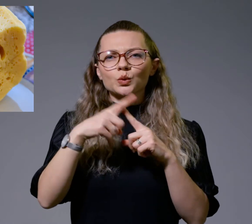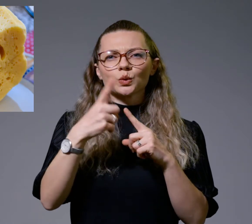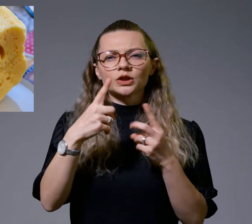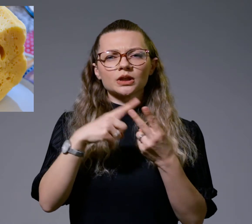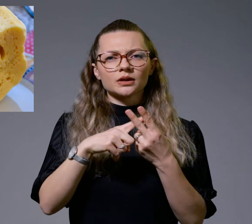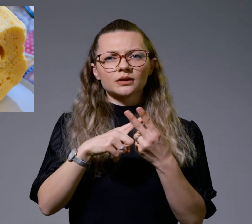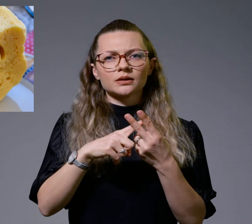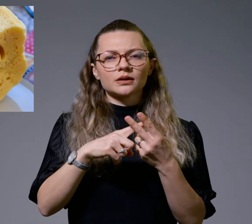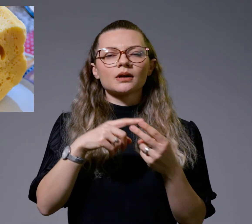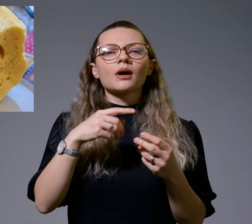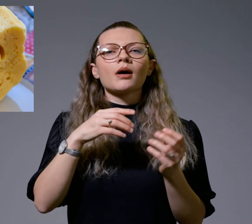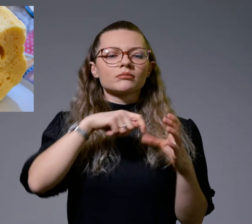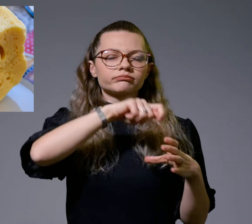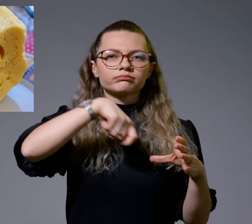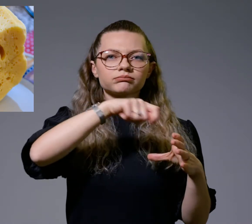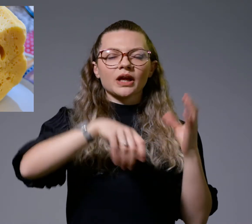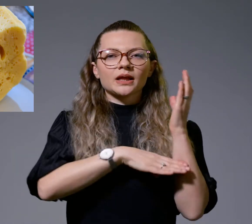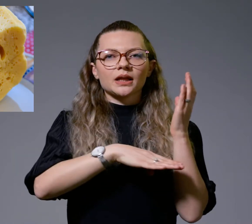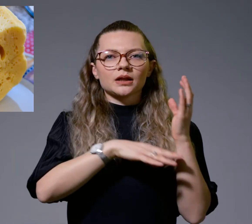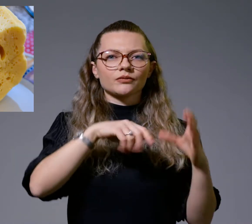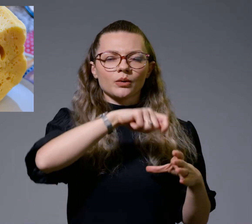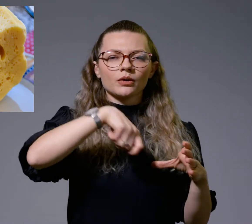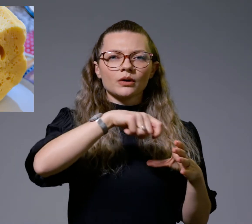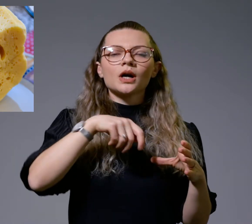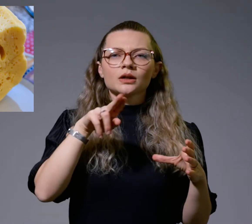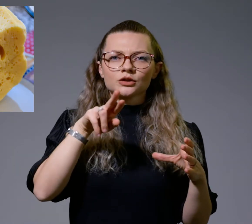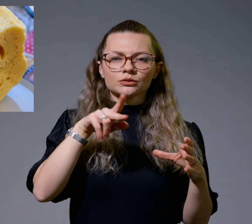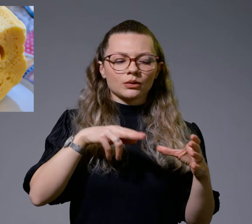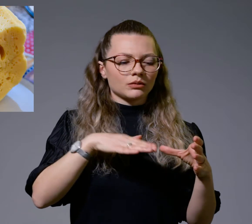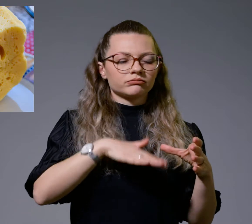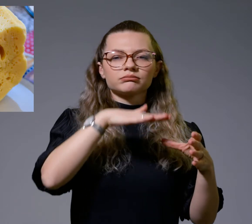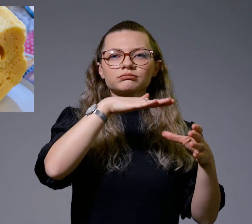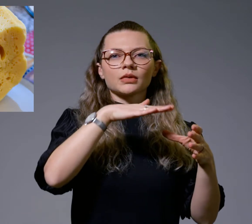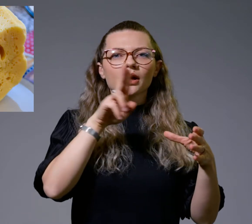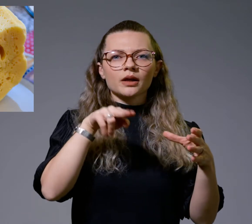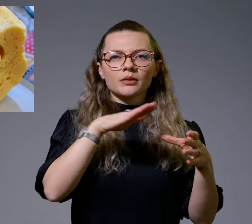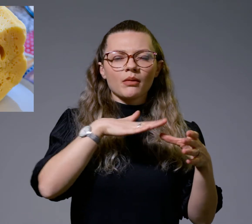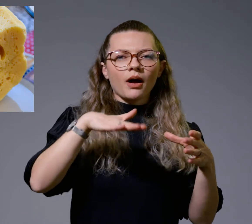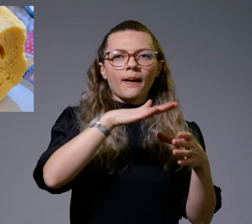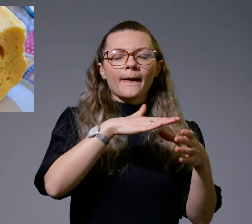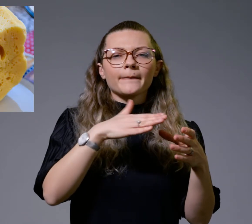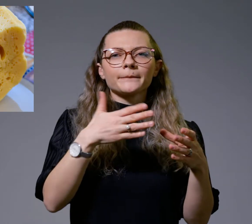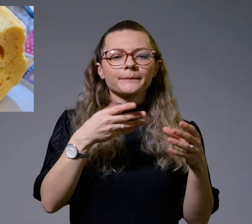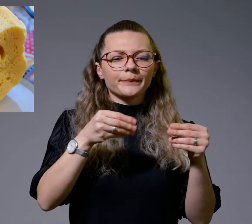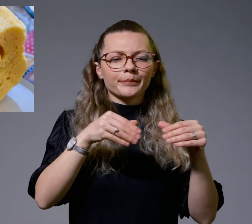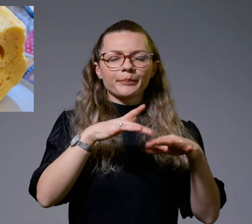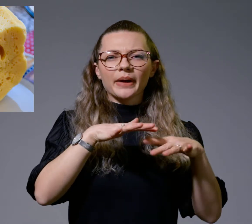со матало. На овој начин, на површината се создава пенаста материја, која